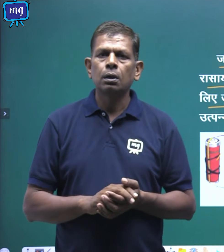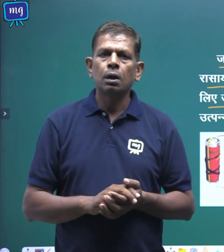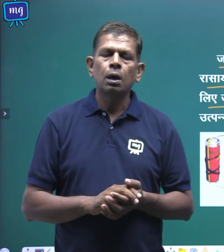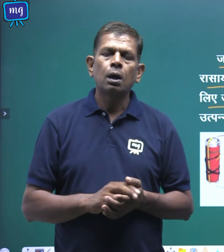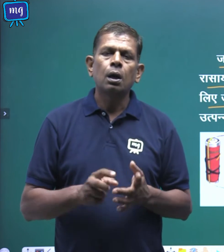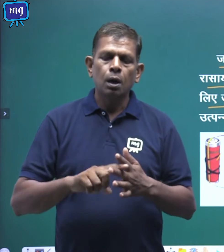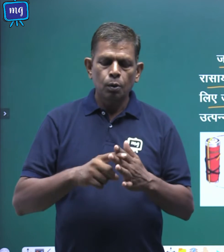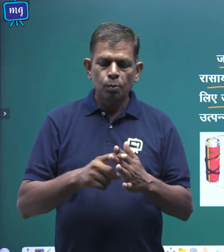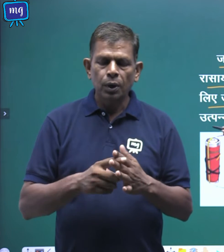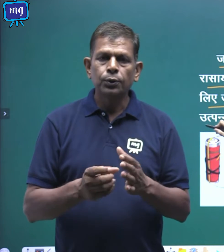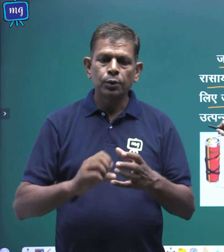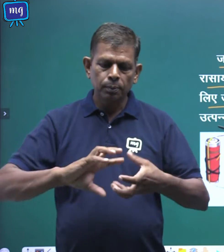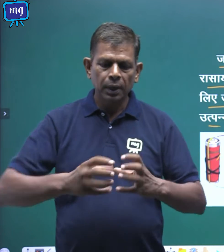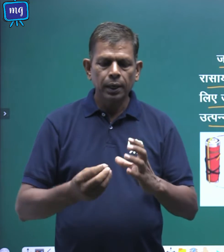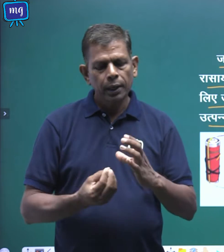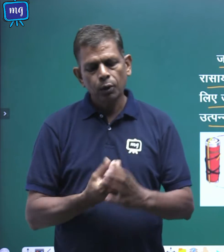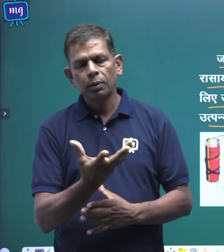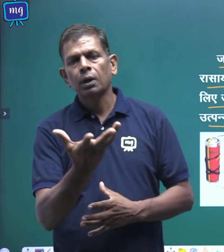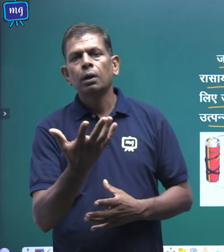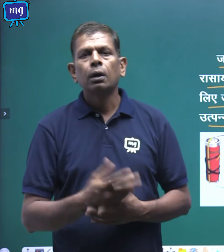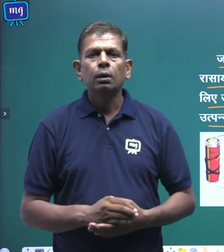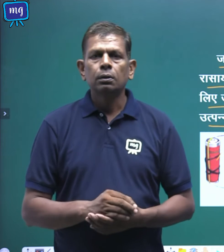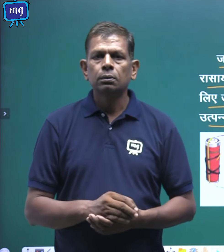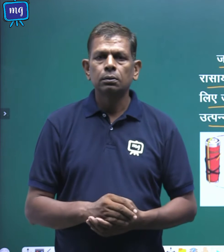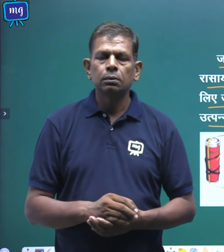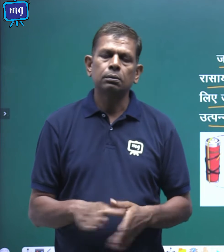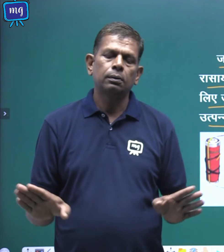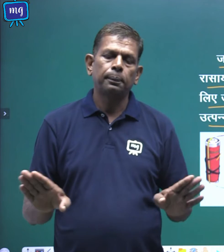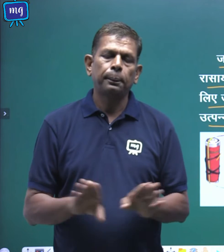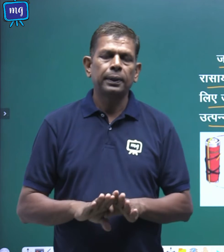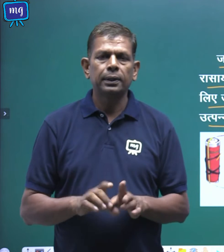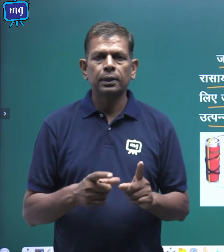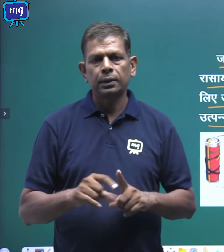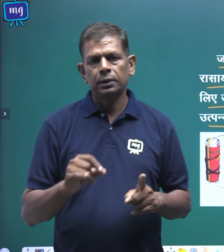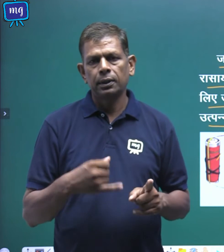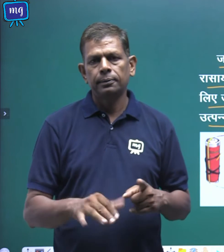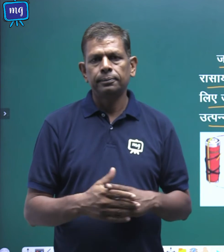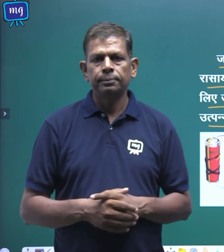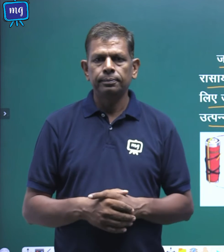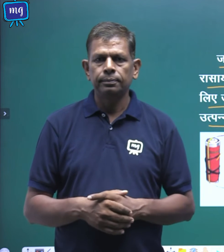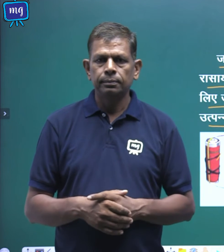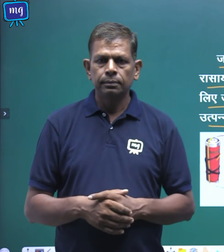विद्युत उत्पन्न करना बंद कर देता है।